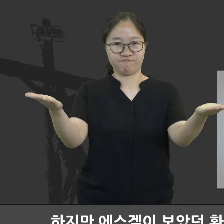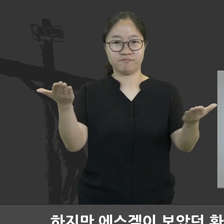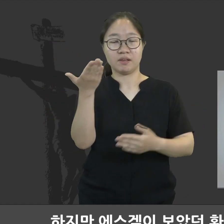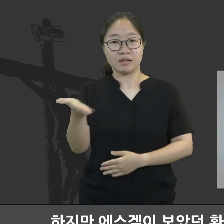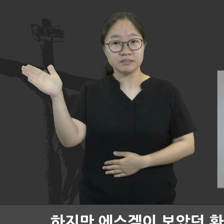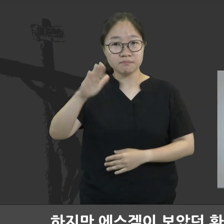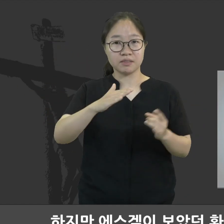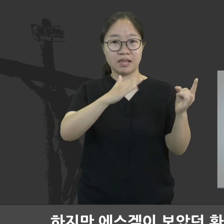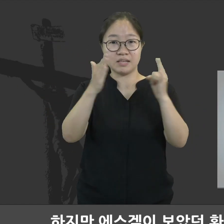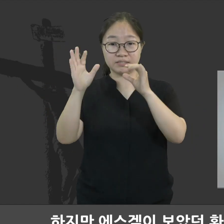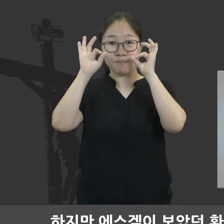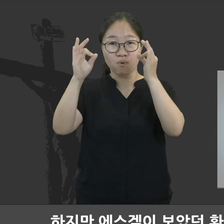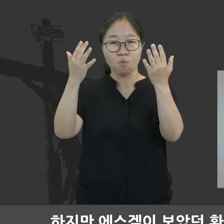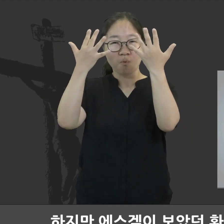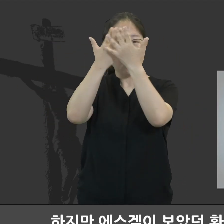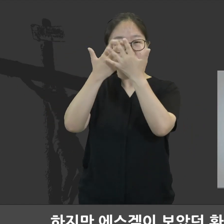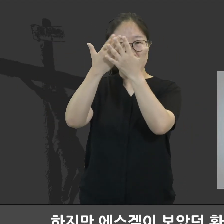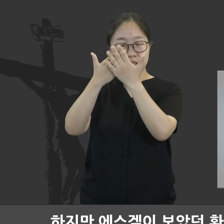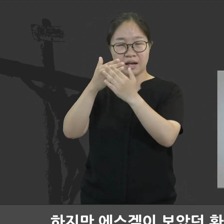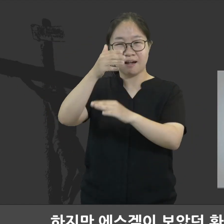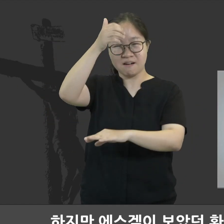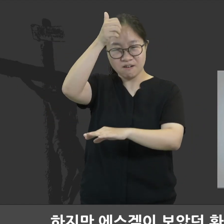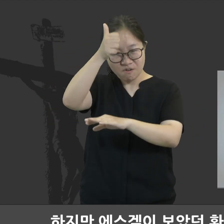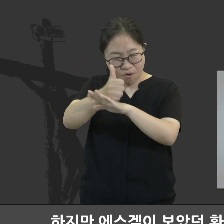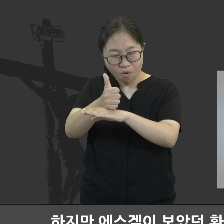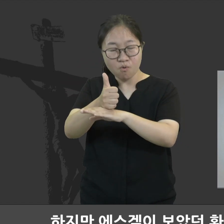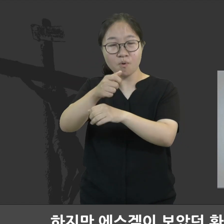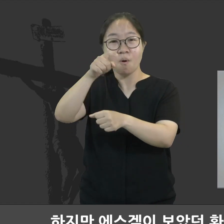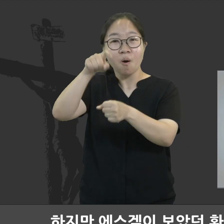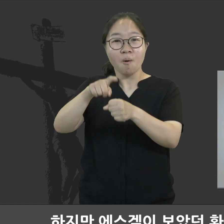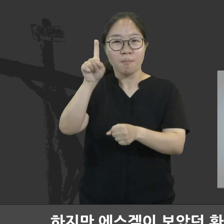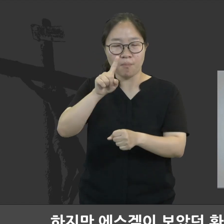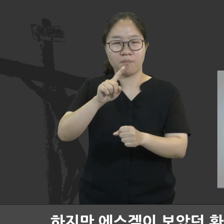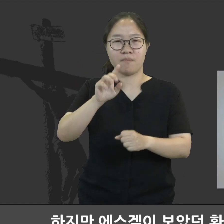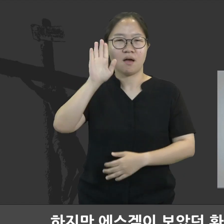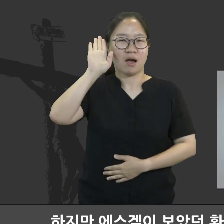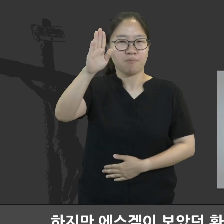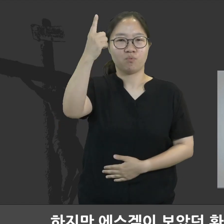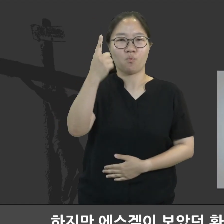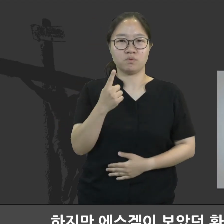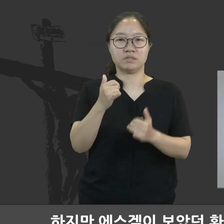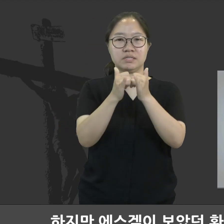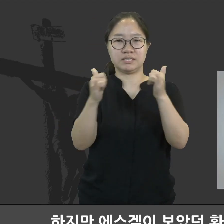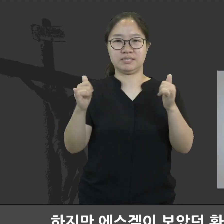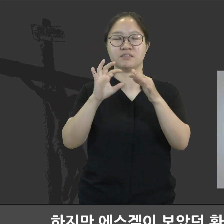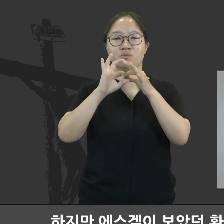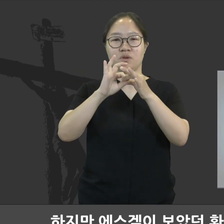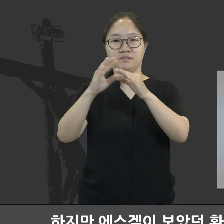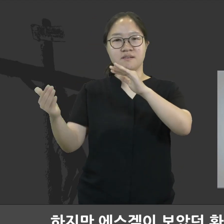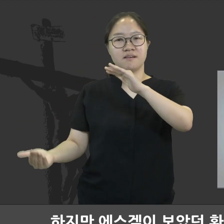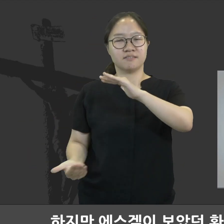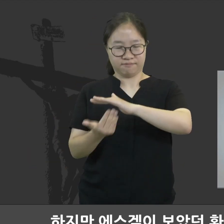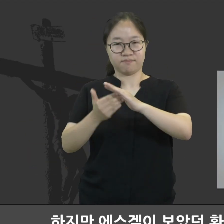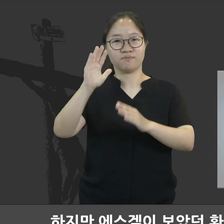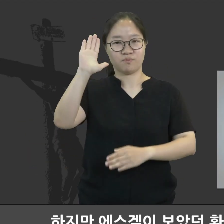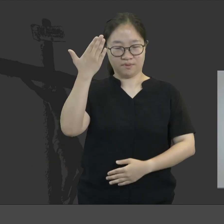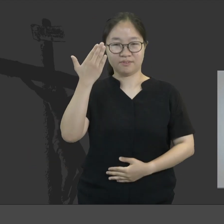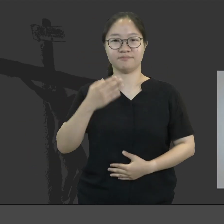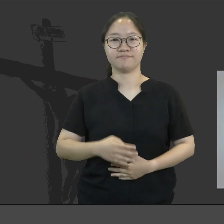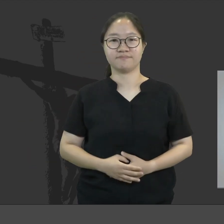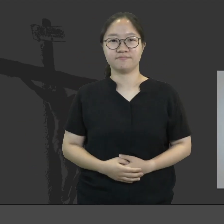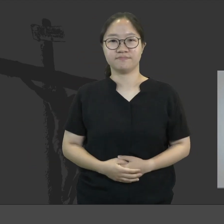하지만 에스겔이 보았던 환상들의 궁극적 성취는 장차 오실 이를 통해서 이루어질 것입니다.